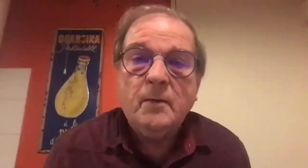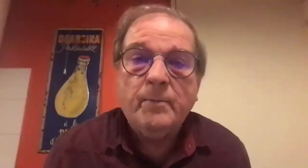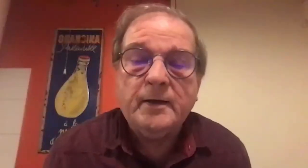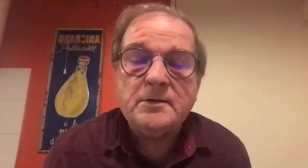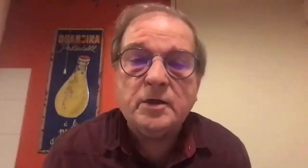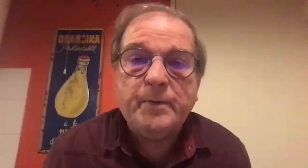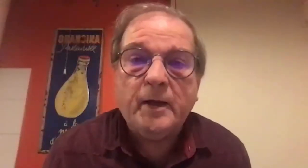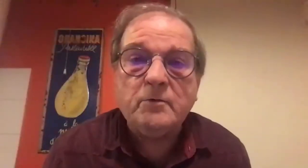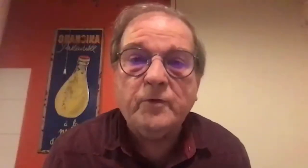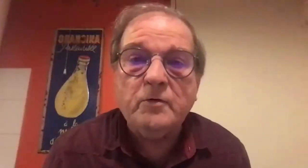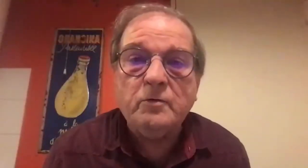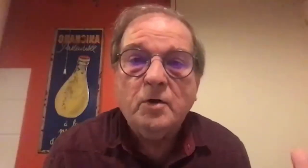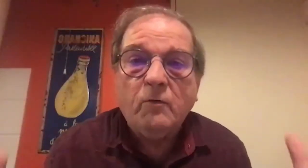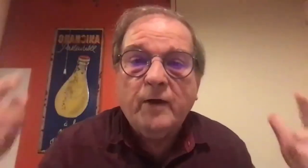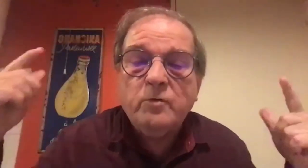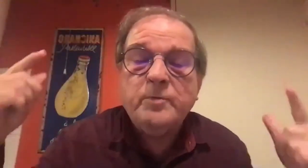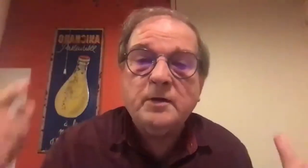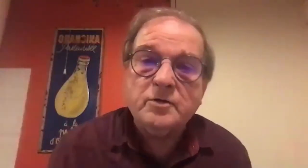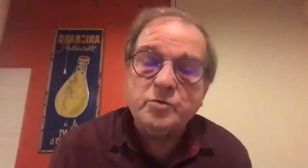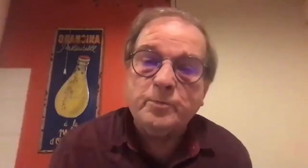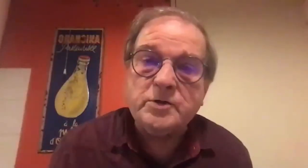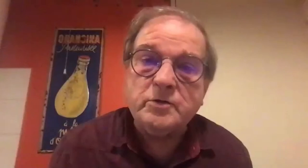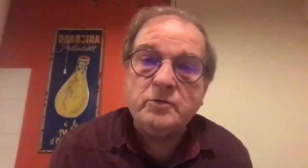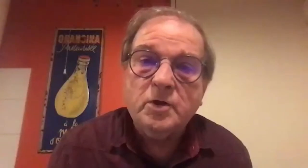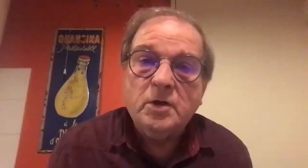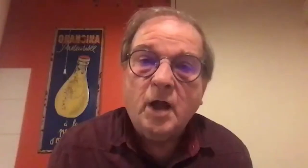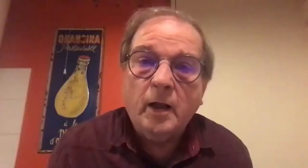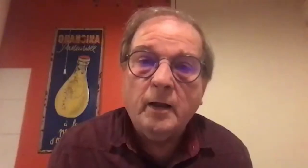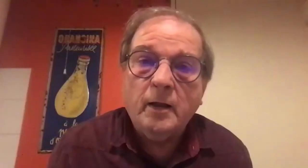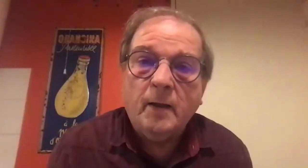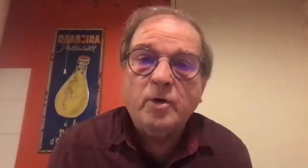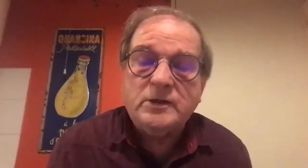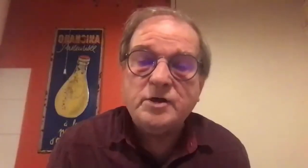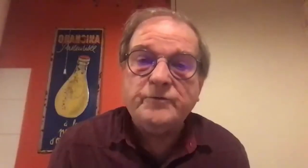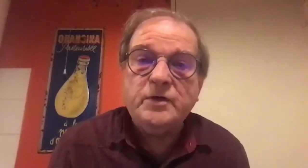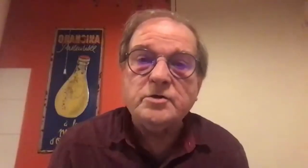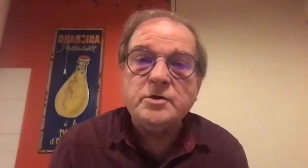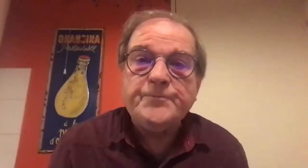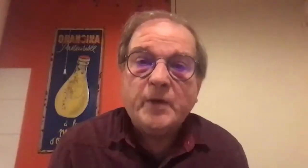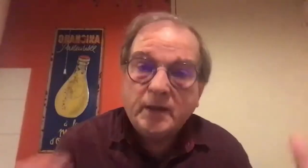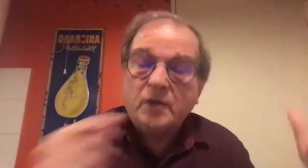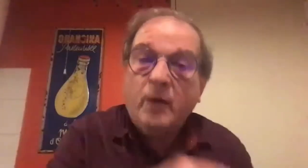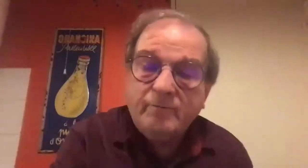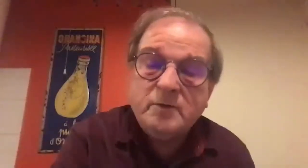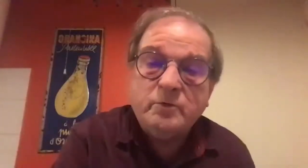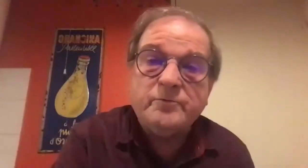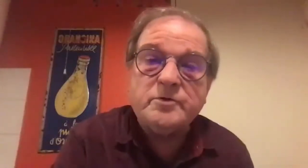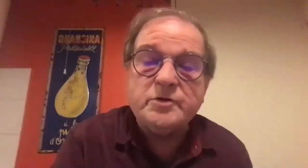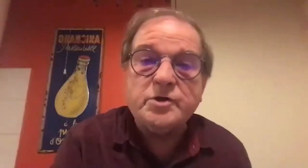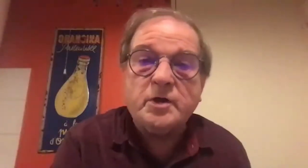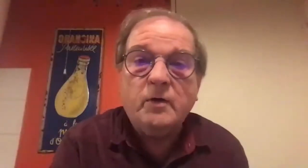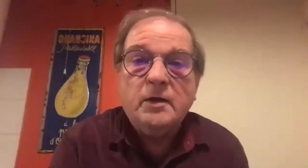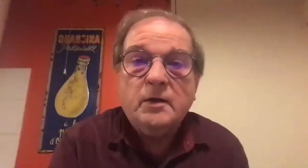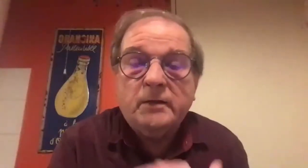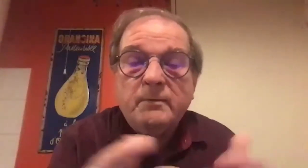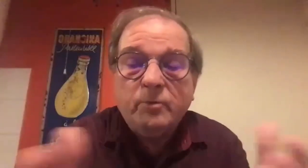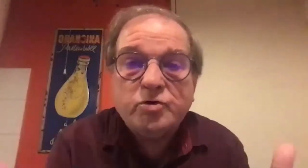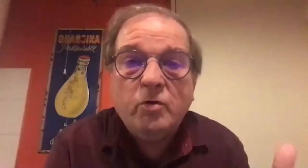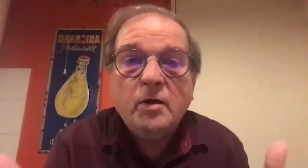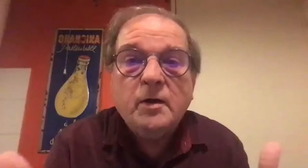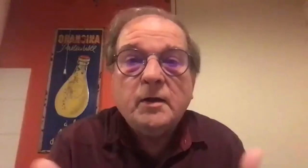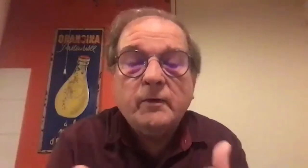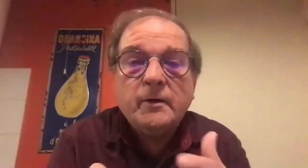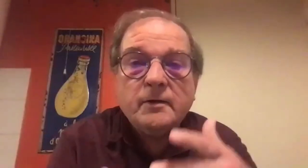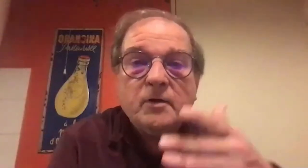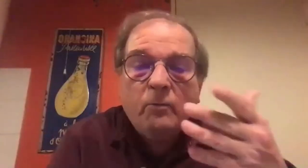atenção para esse aspecto foi o velho militante do partido, Moisés Vinhas, que atuava no movimento sindical e que me